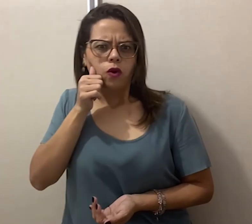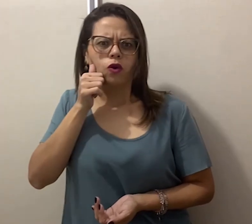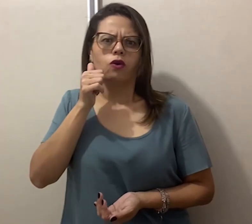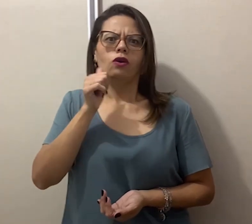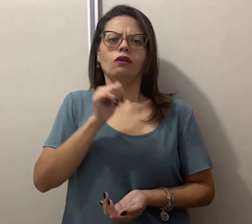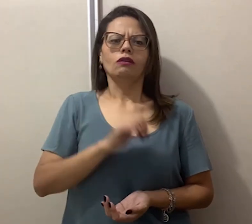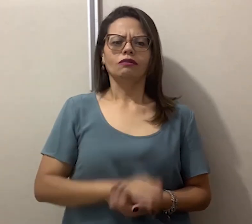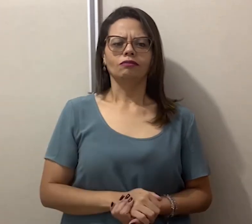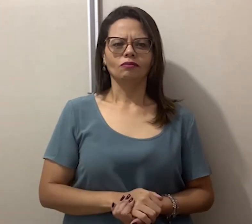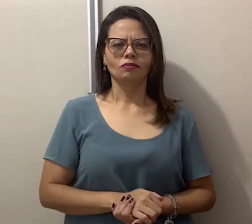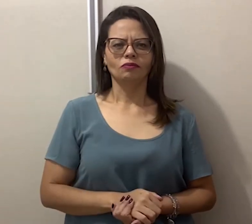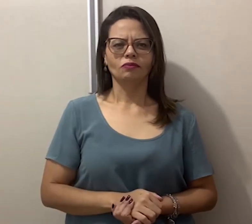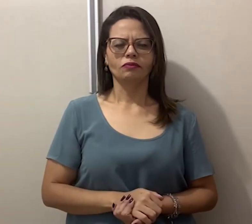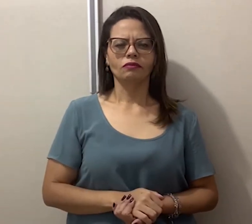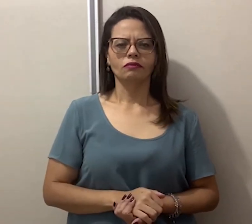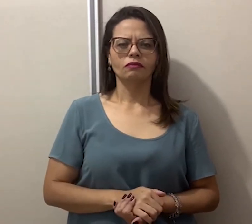Muito sacrifício.